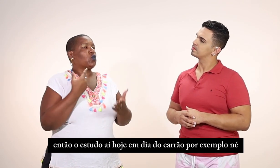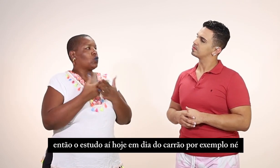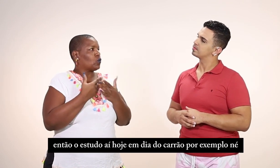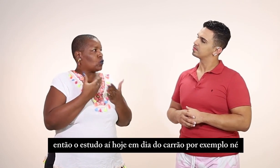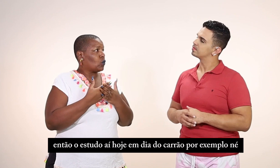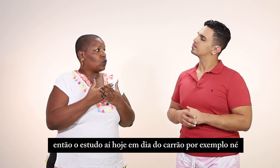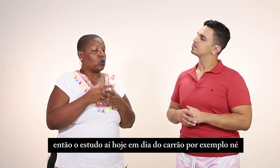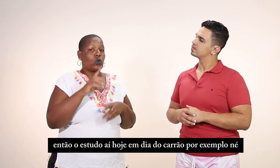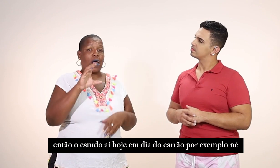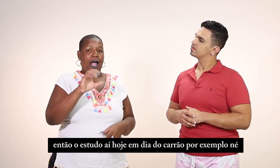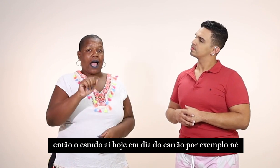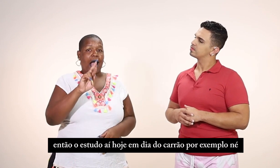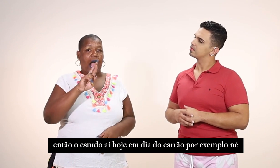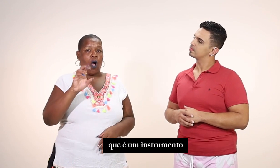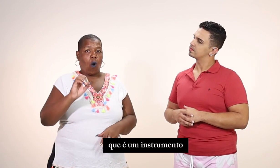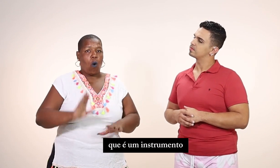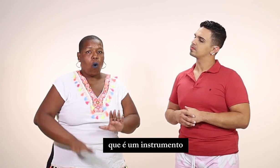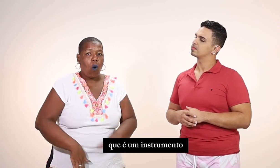cajón, por exemplo, né, que é um instrumento